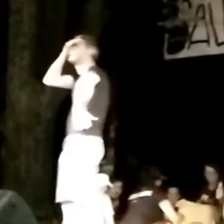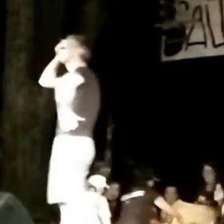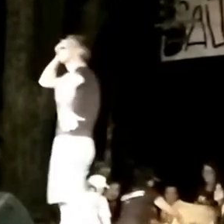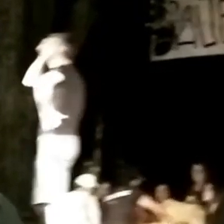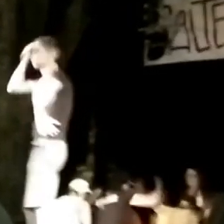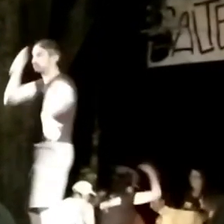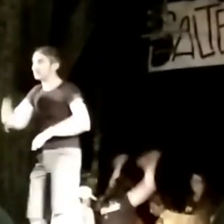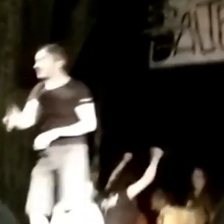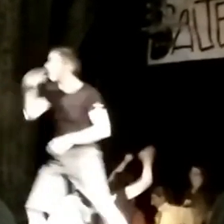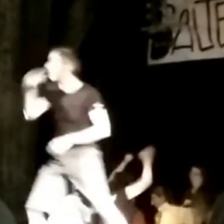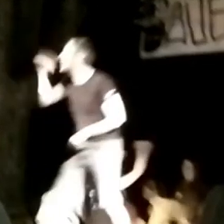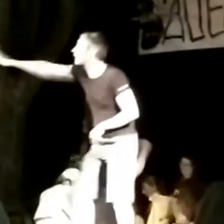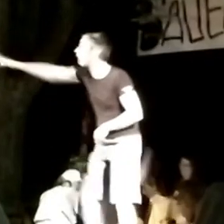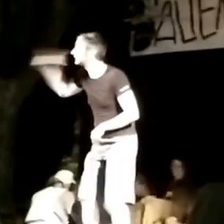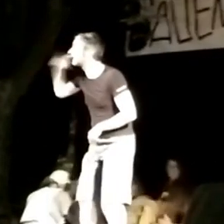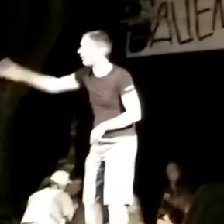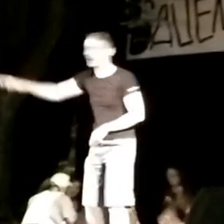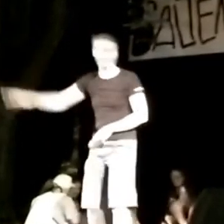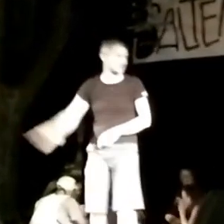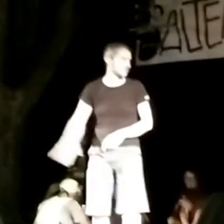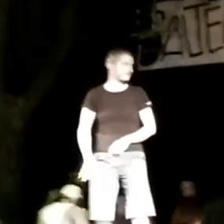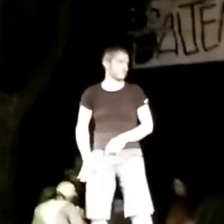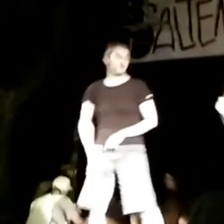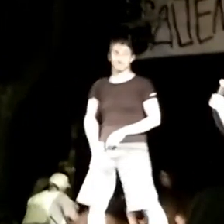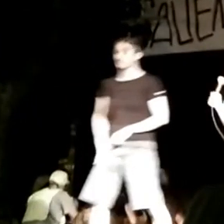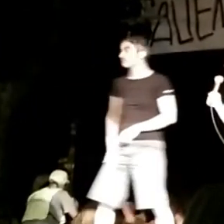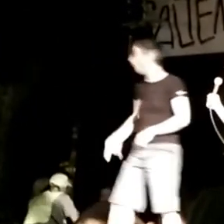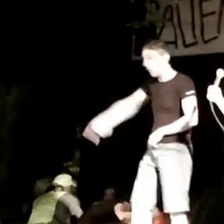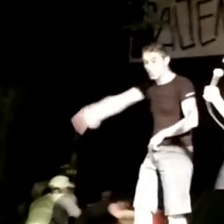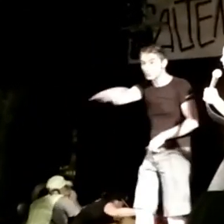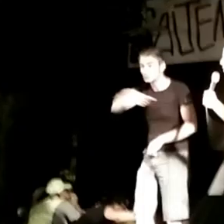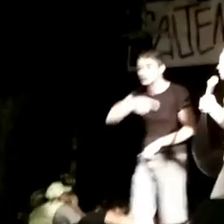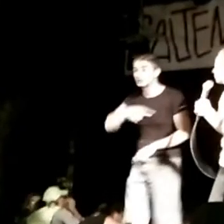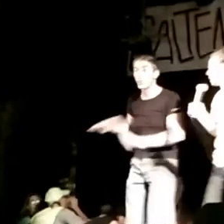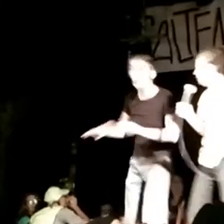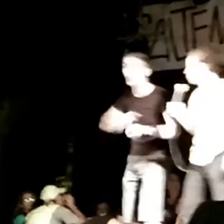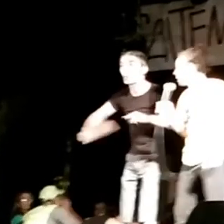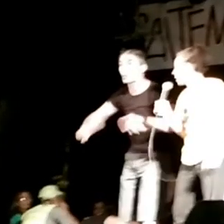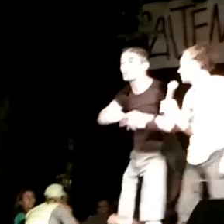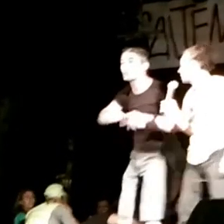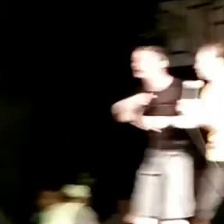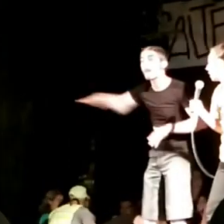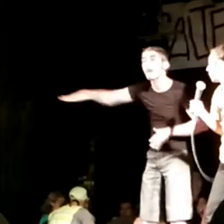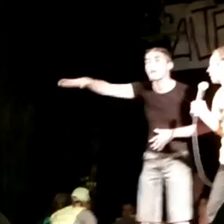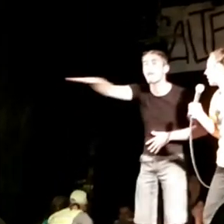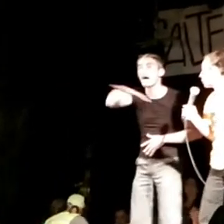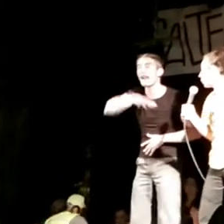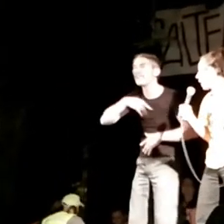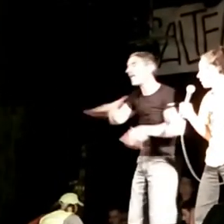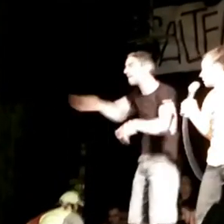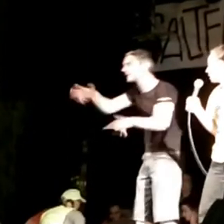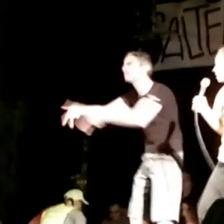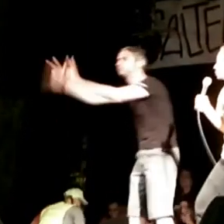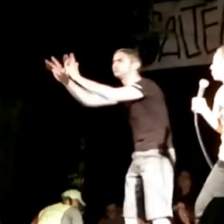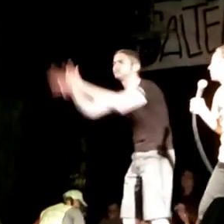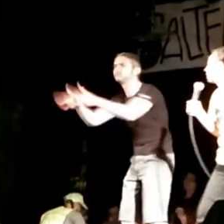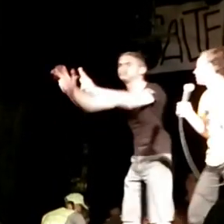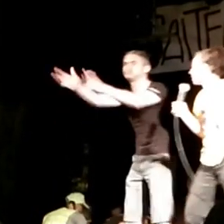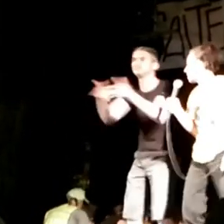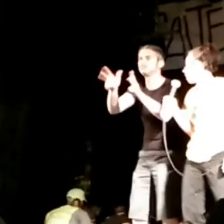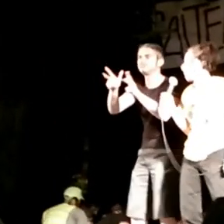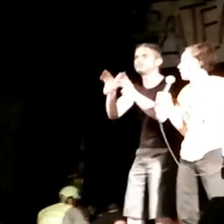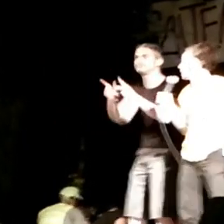Ara veuràs. A vosaltres, quan ens hem organitzat col·lectivament als barris, alliberant espais,